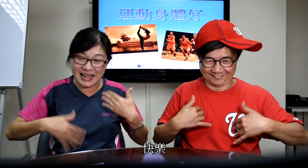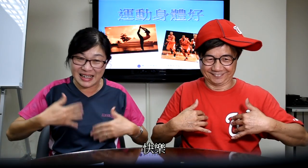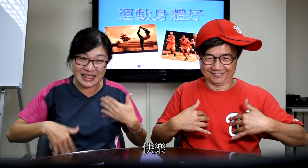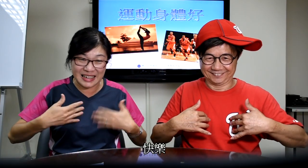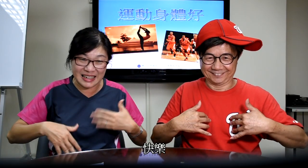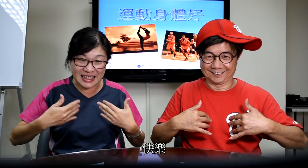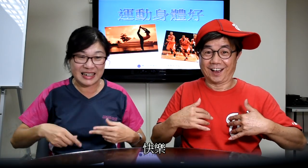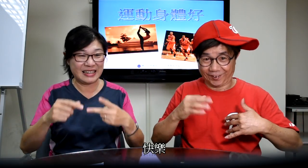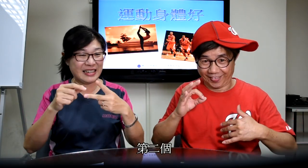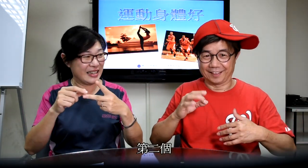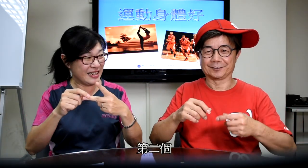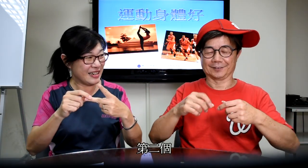乐。第二个，